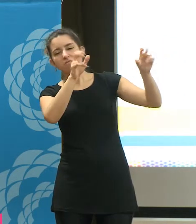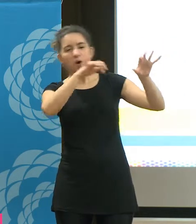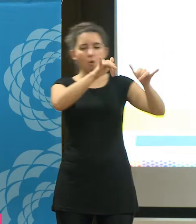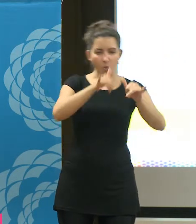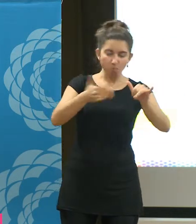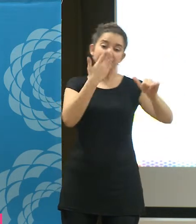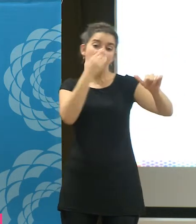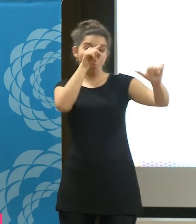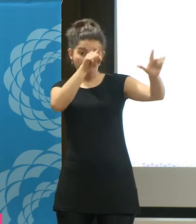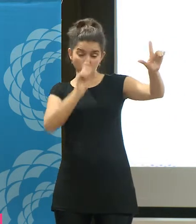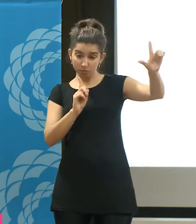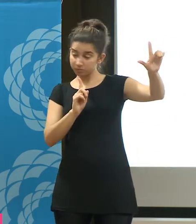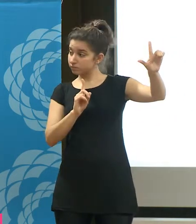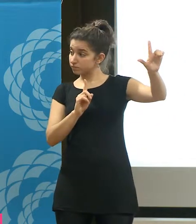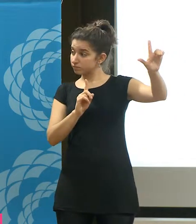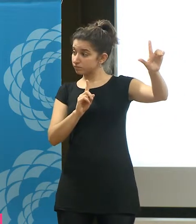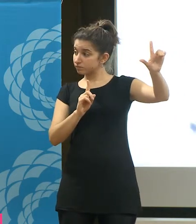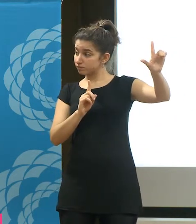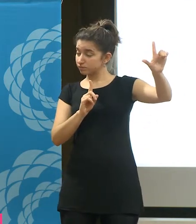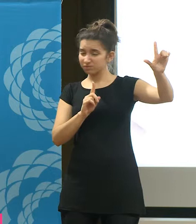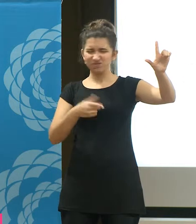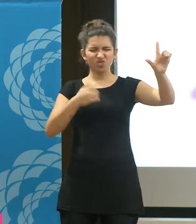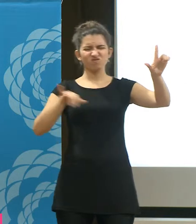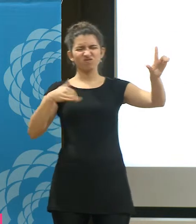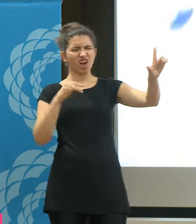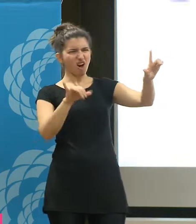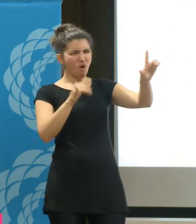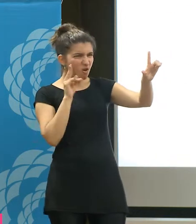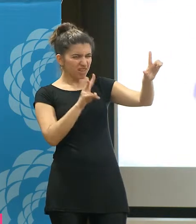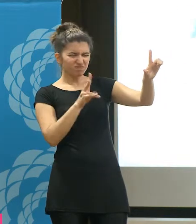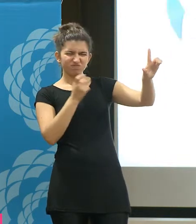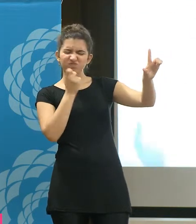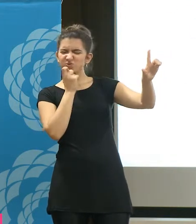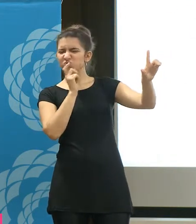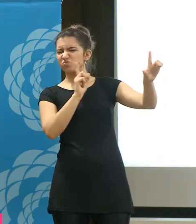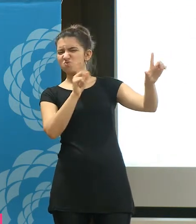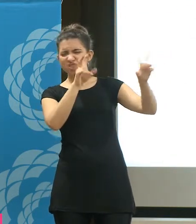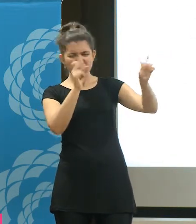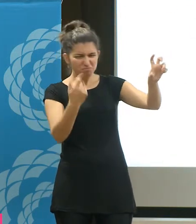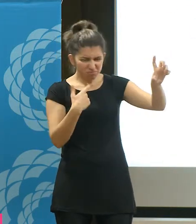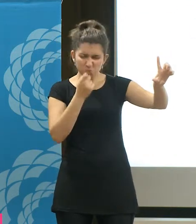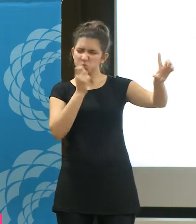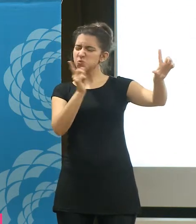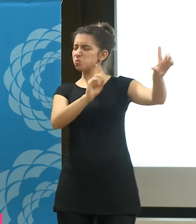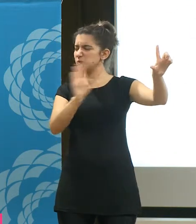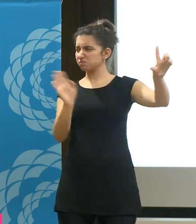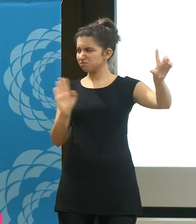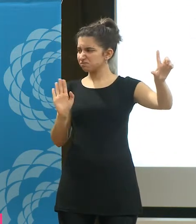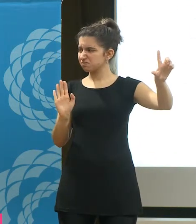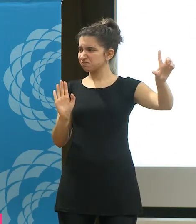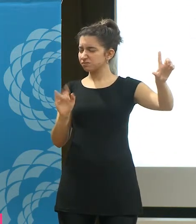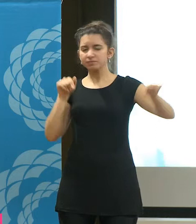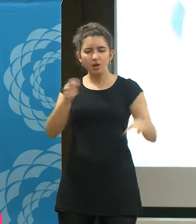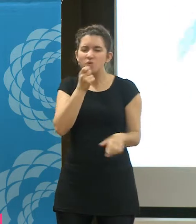de Córdoba es, en términos generales, negativa. Entre los aspectos que a los estudiantes no les gusta de la tele se ubica,